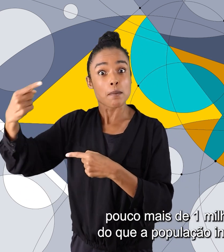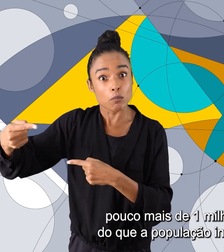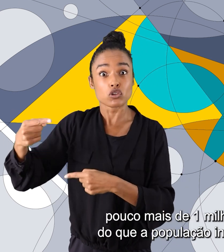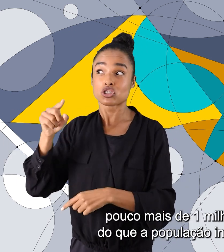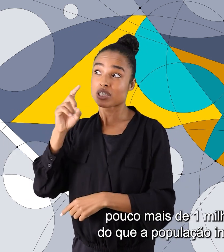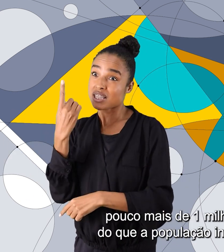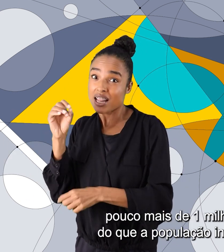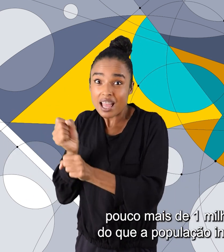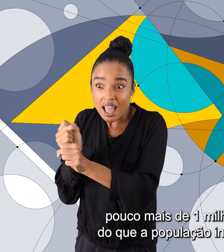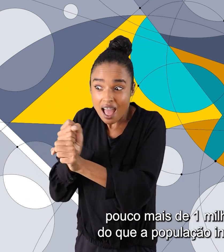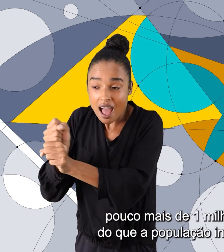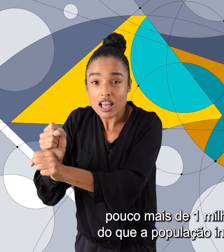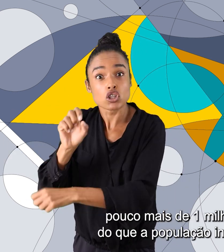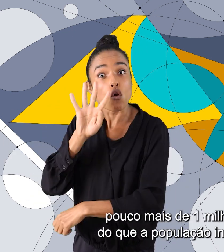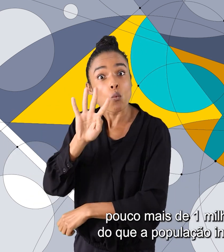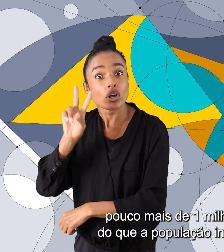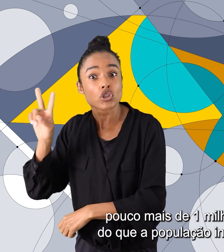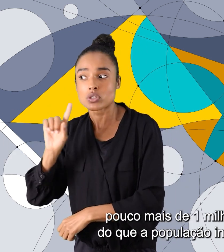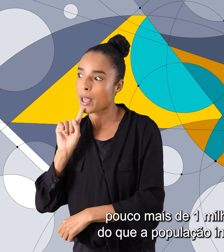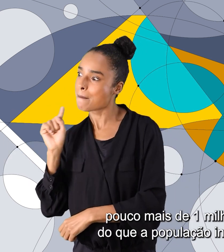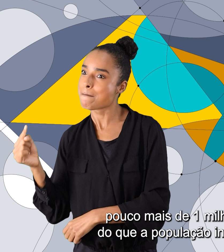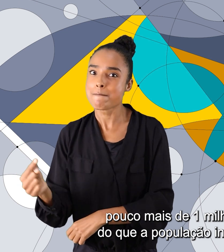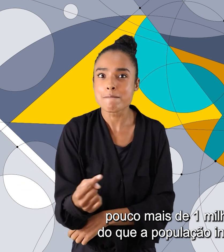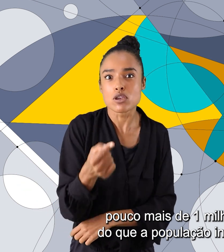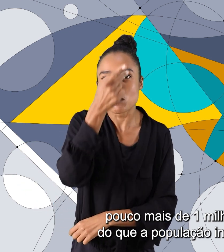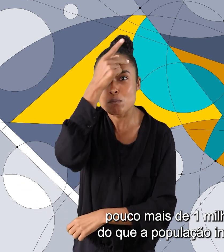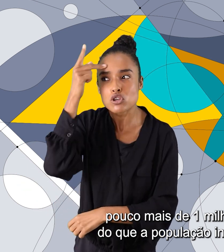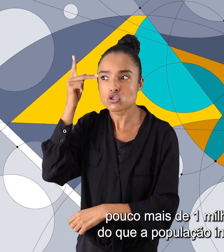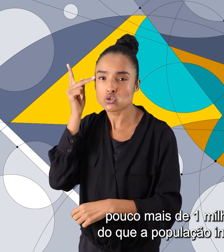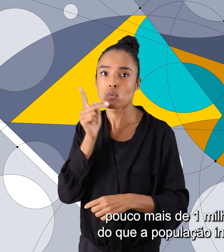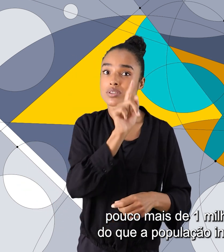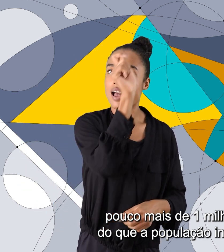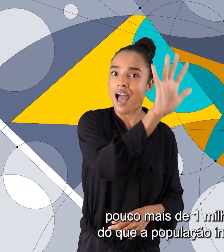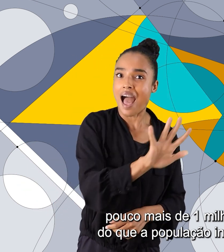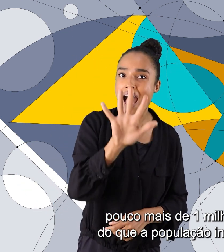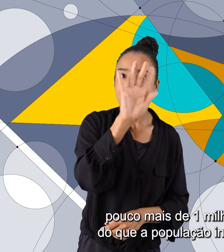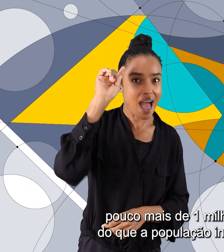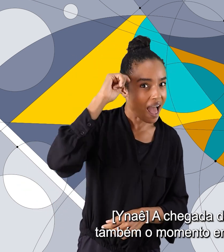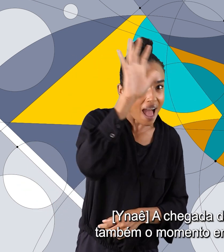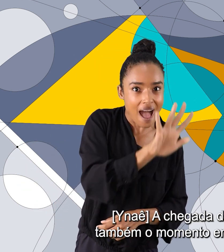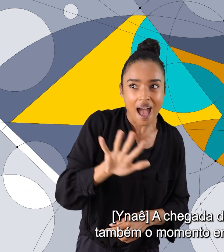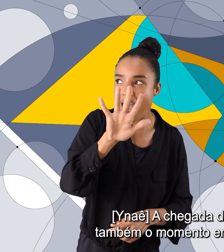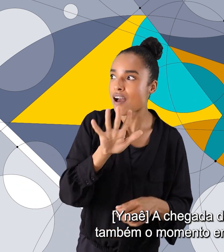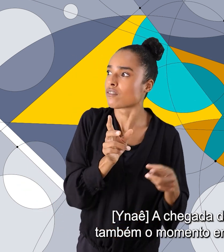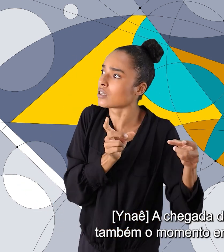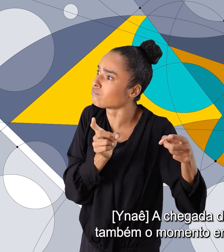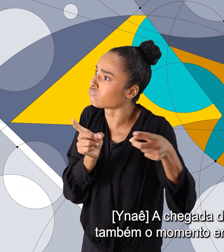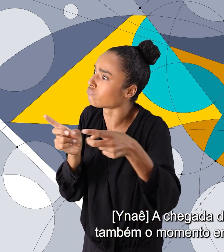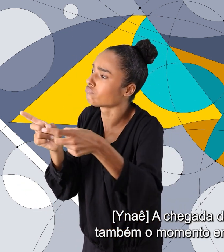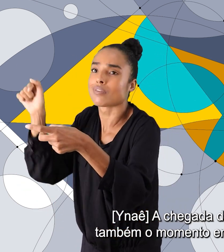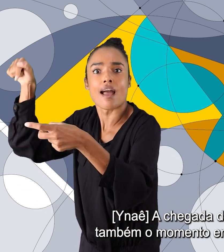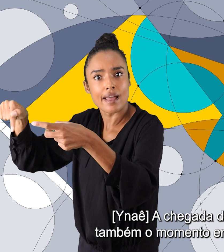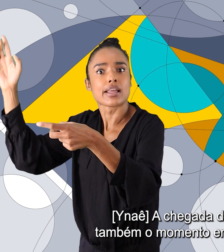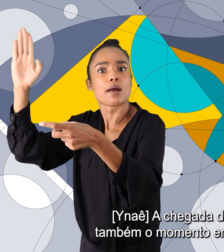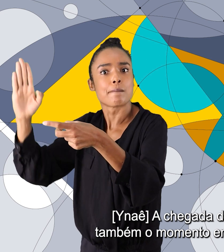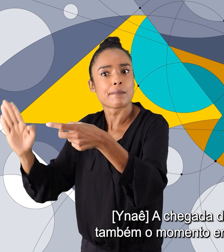pouco mais de 1 milhão de pessoas, do que a população inteira de Portugal. A chegada da família real é